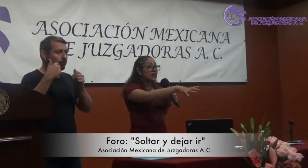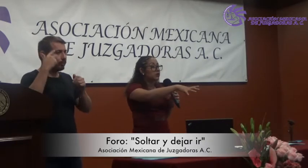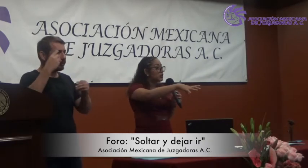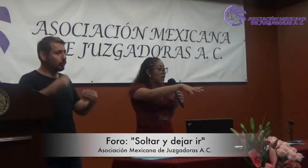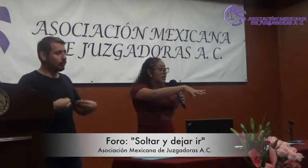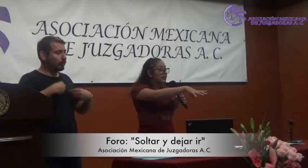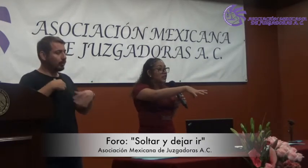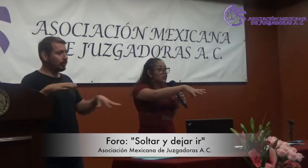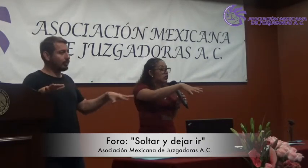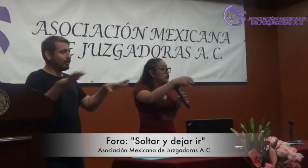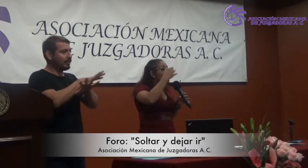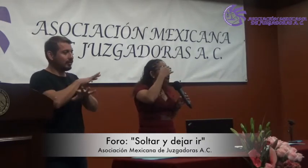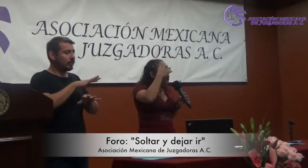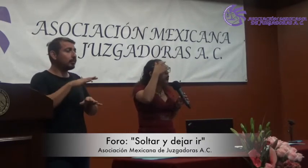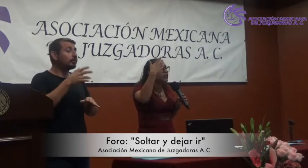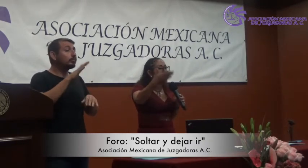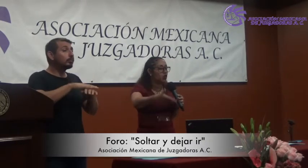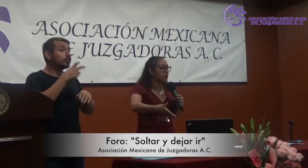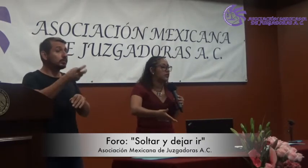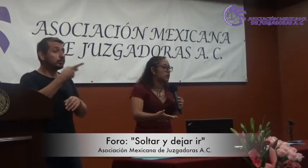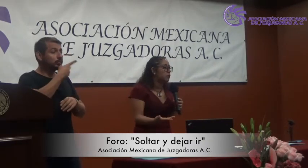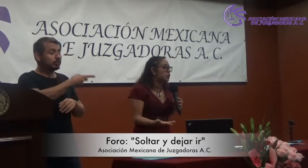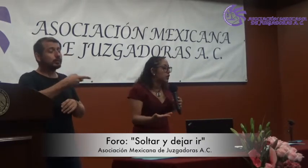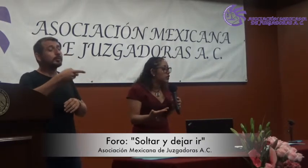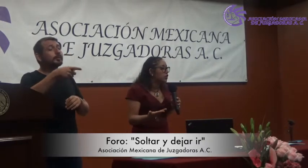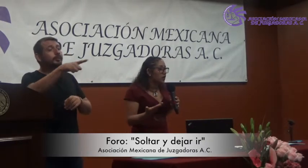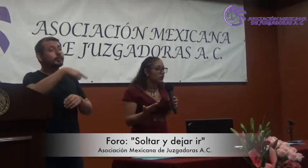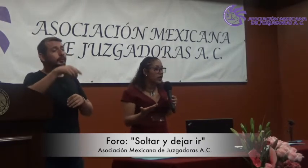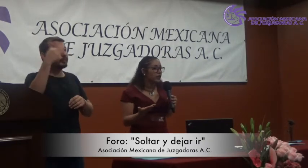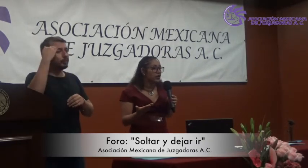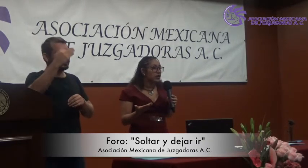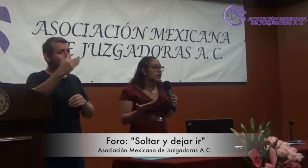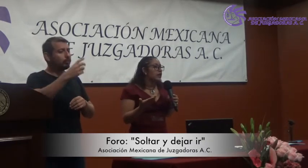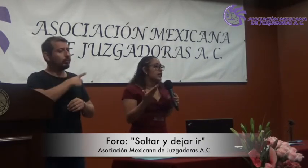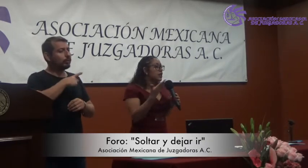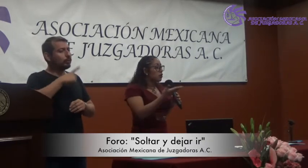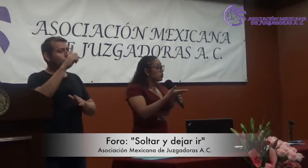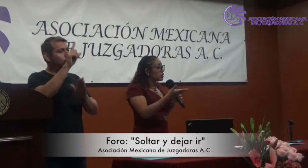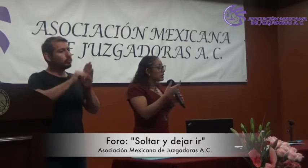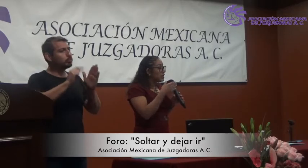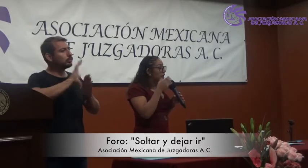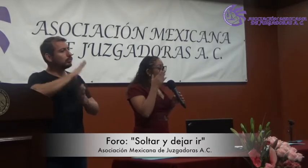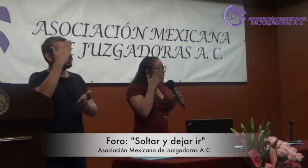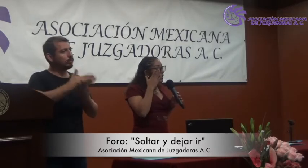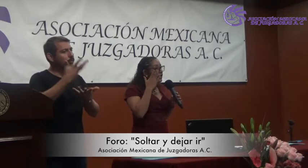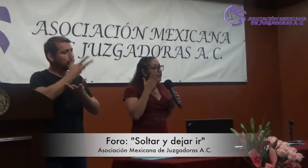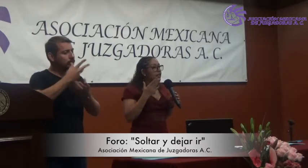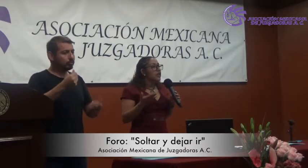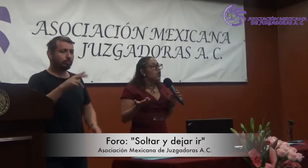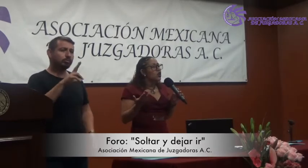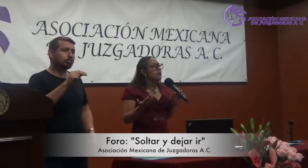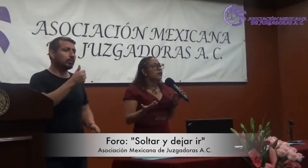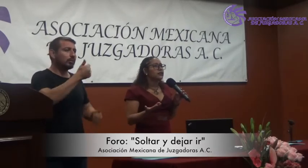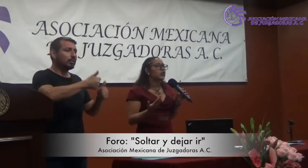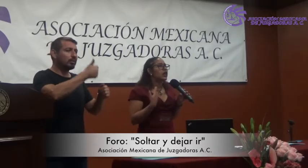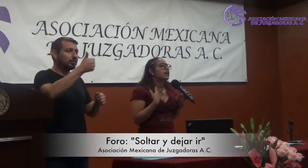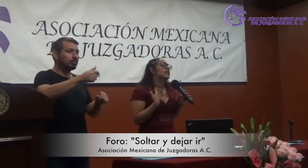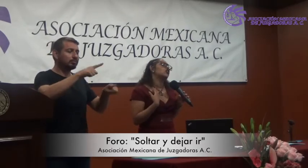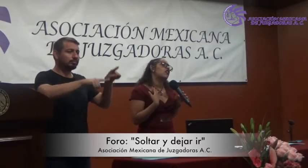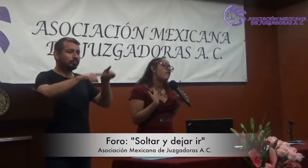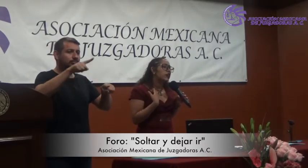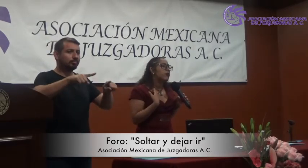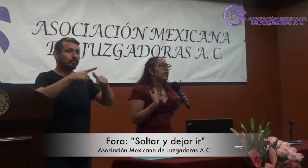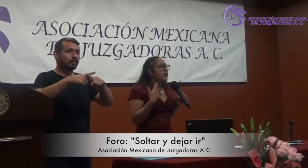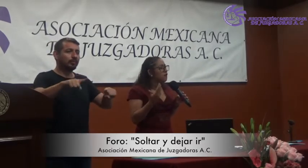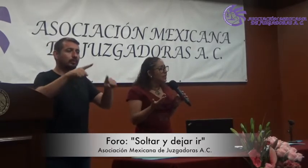ahí saltamos a este otro asunto, de cuándo comienza el proceso del duelo. Y como nos decían acá adelante, una persona que